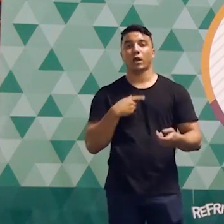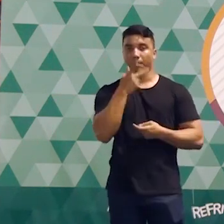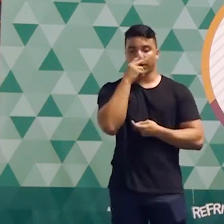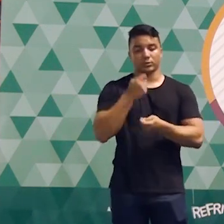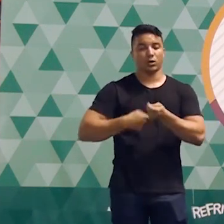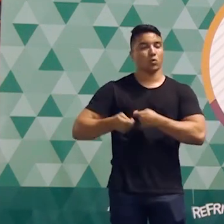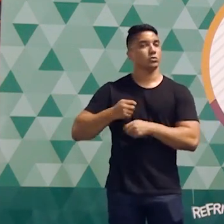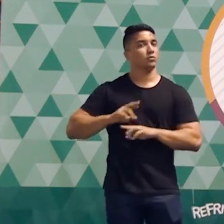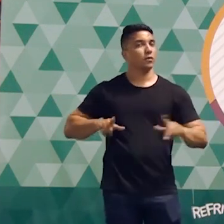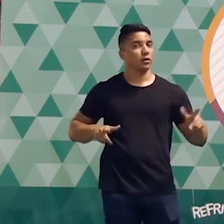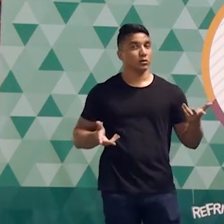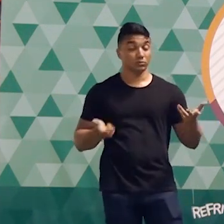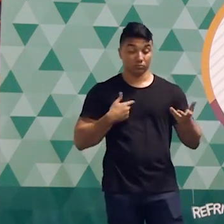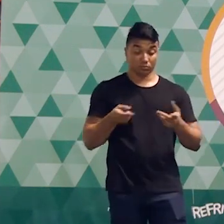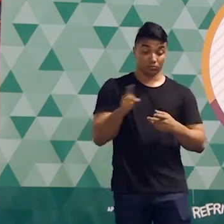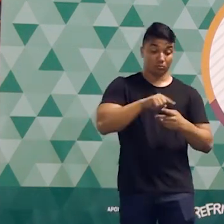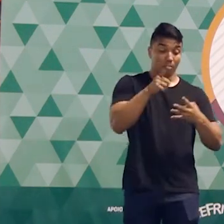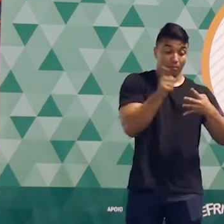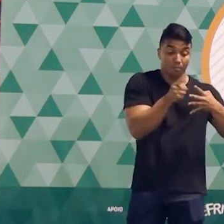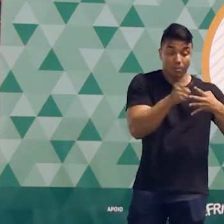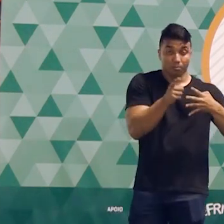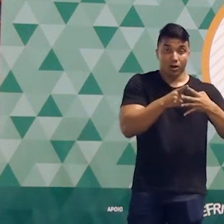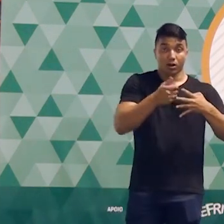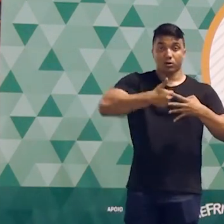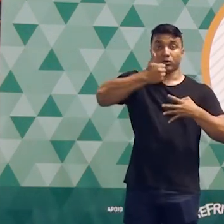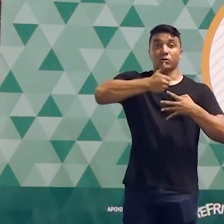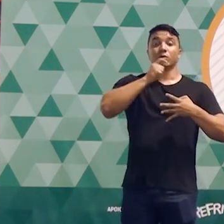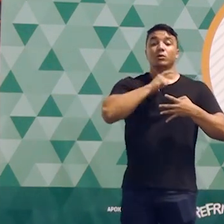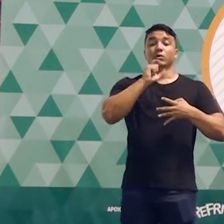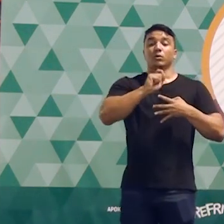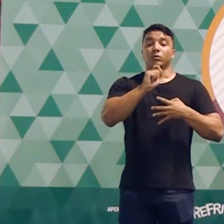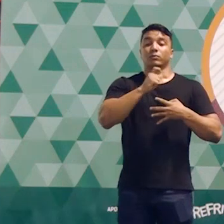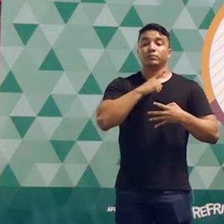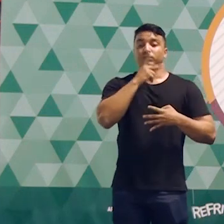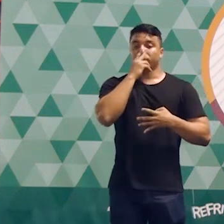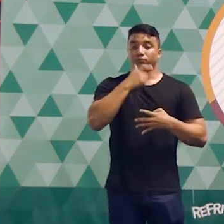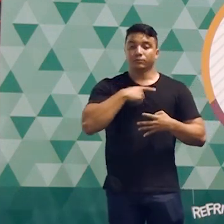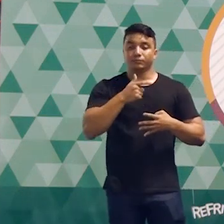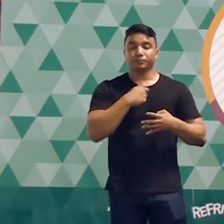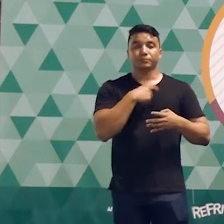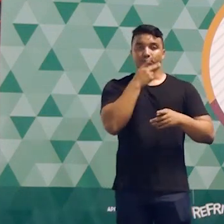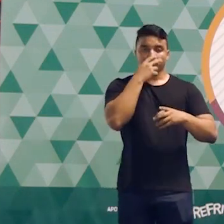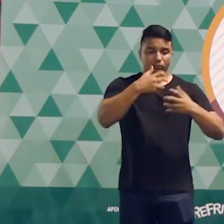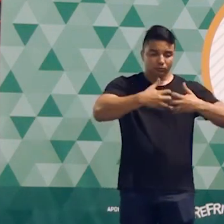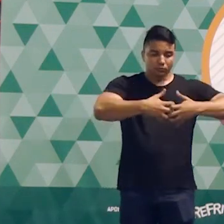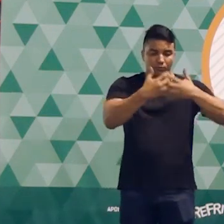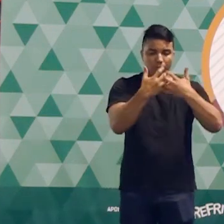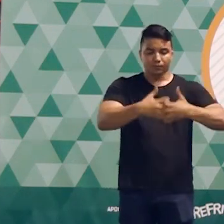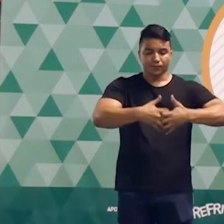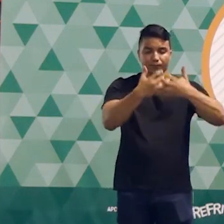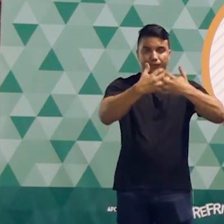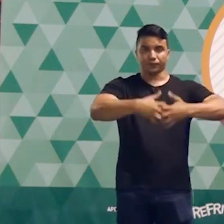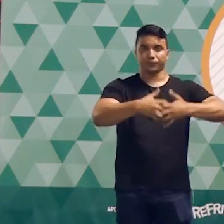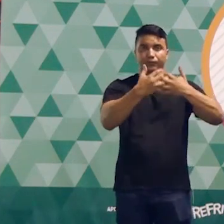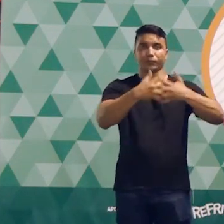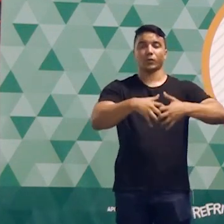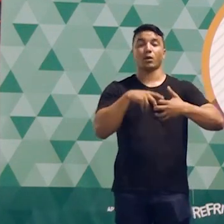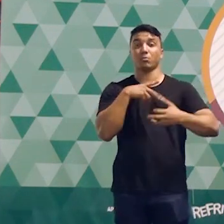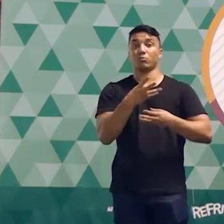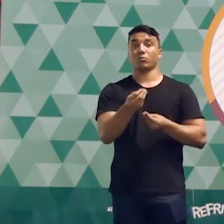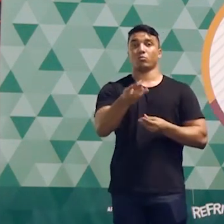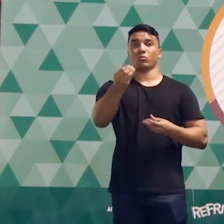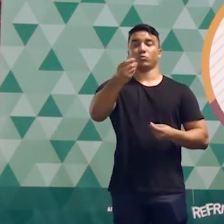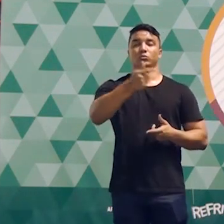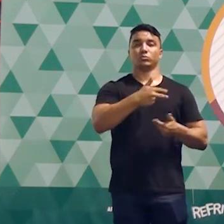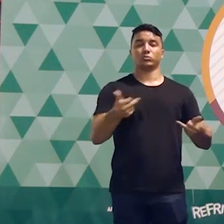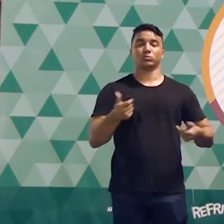negócio. Esse setor primário, ele está pegando muita máquina, né? As máquinas estão tomando o trabalho do ser humano. O ser